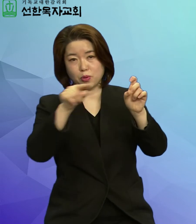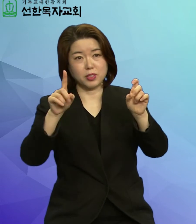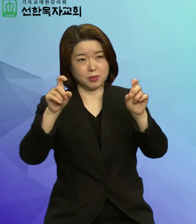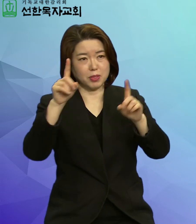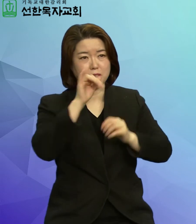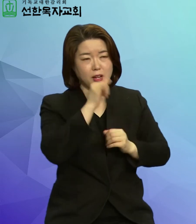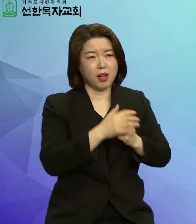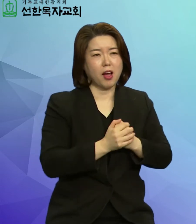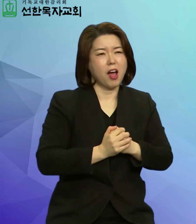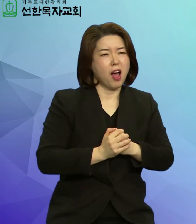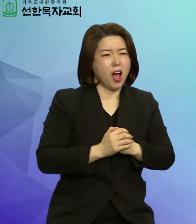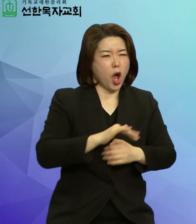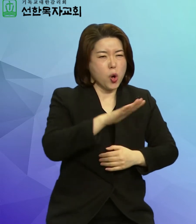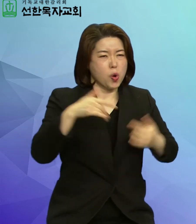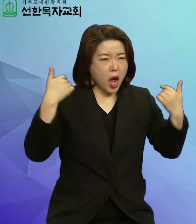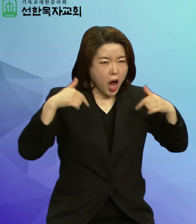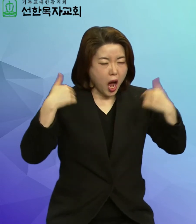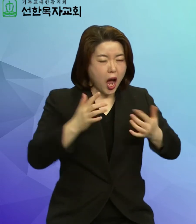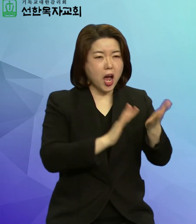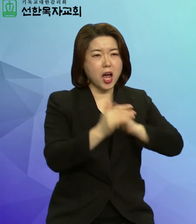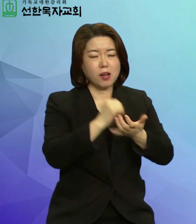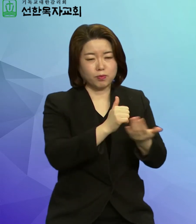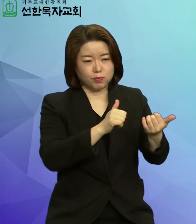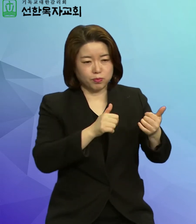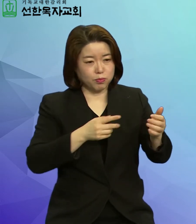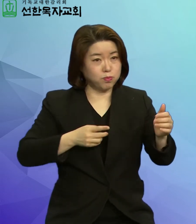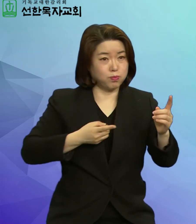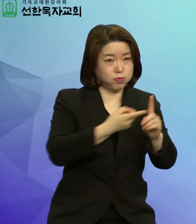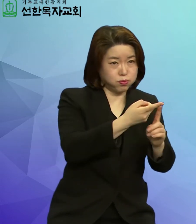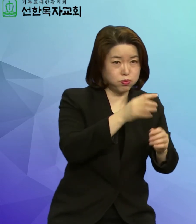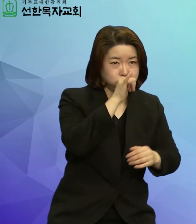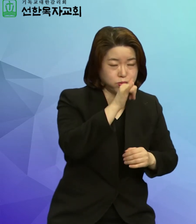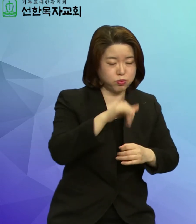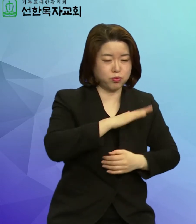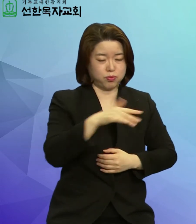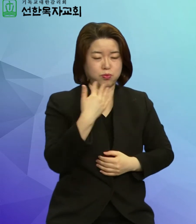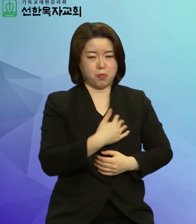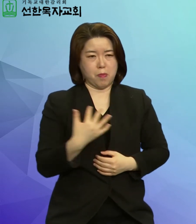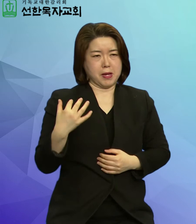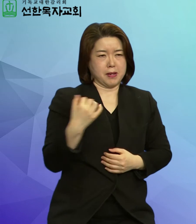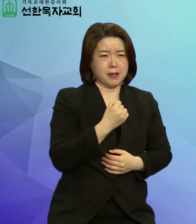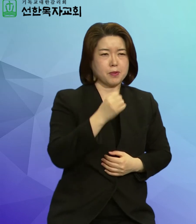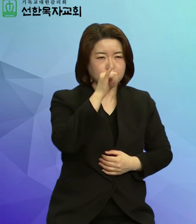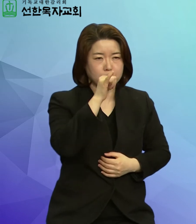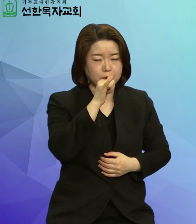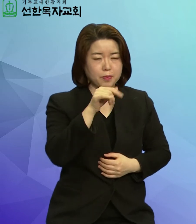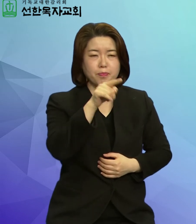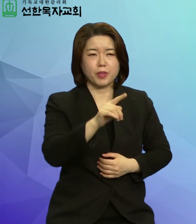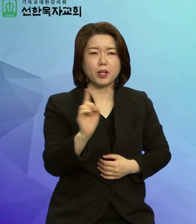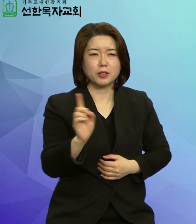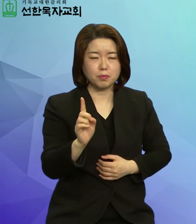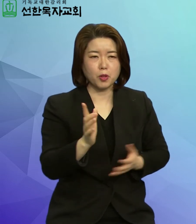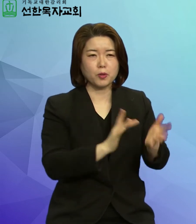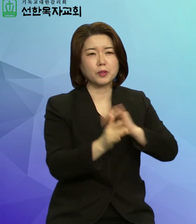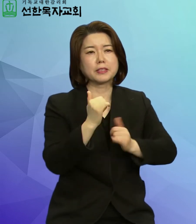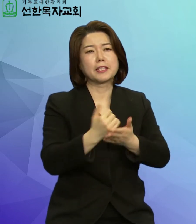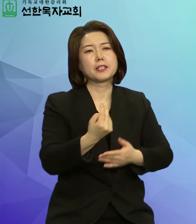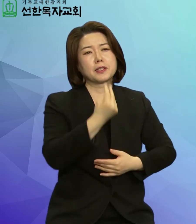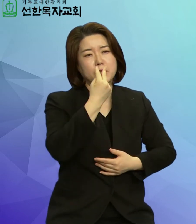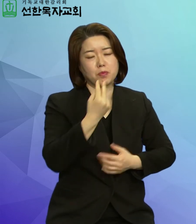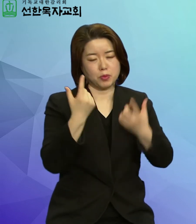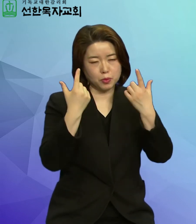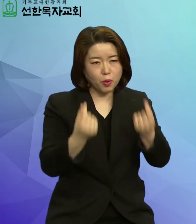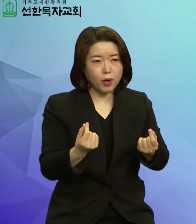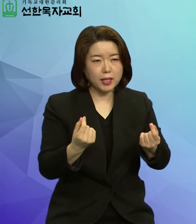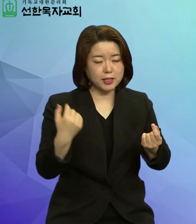있어요. 우리는 언제나 예수의 죽임을 당하심을 우리 몸에 짊어지고 다닙니다. 그것은